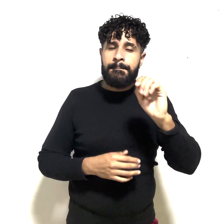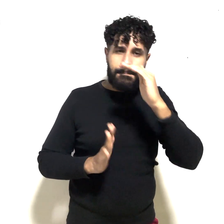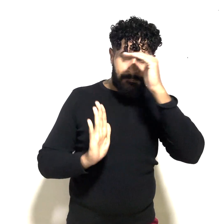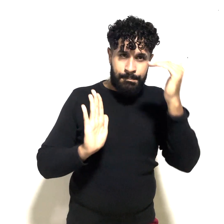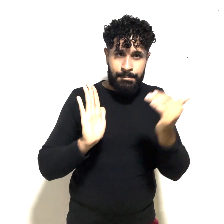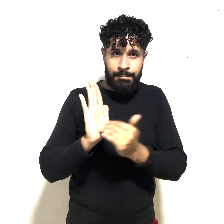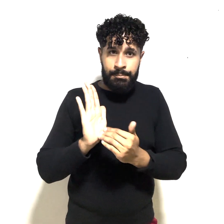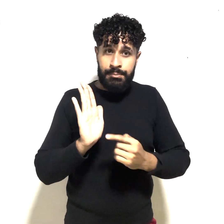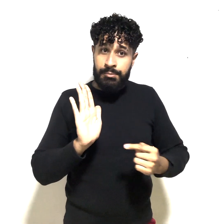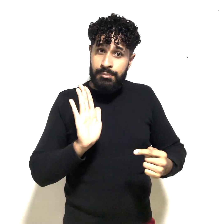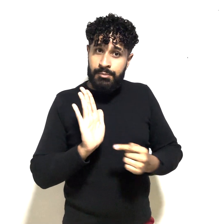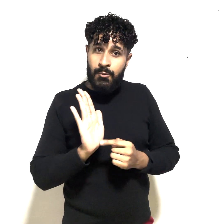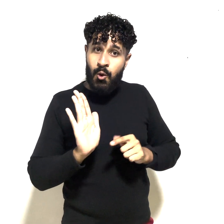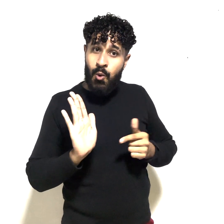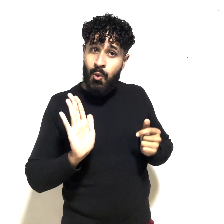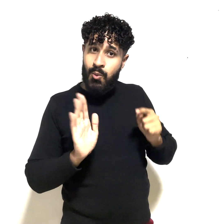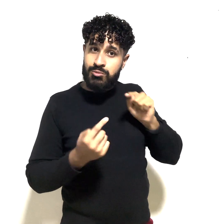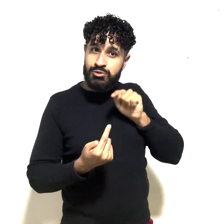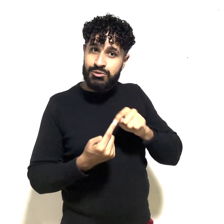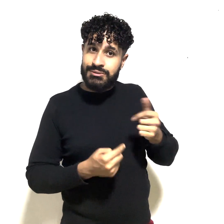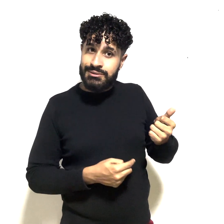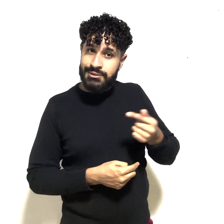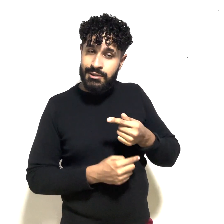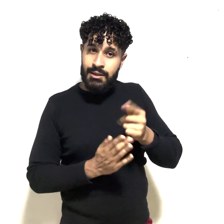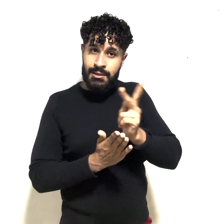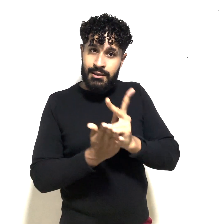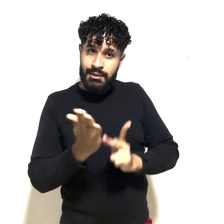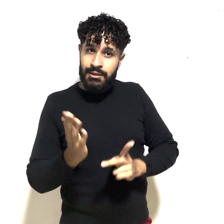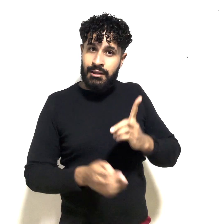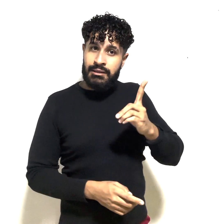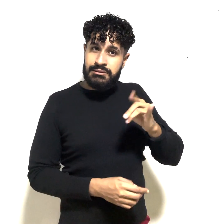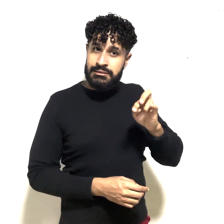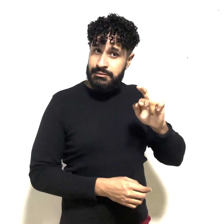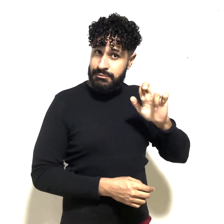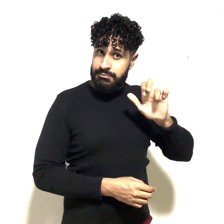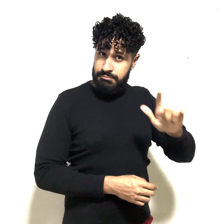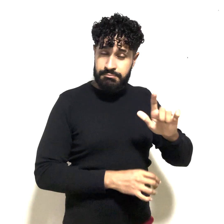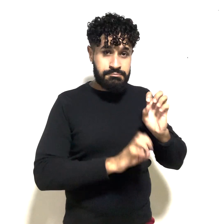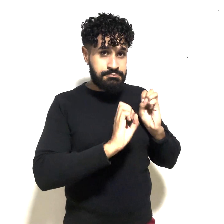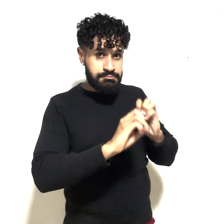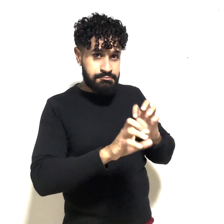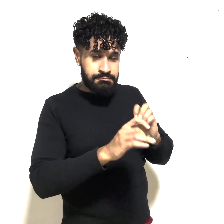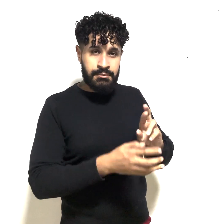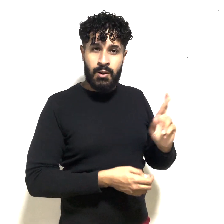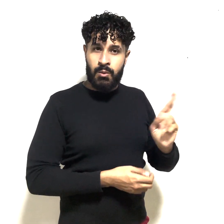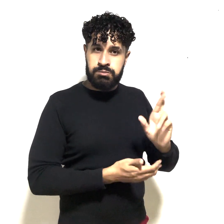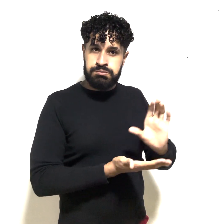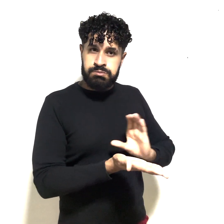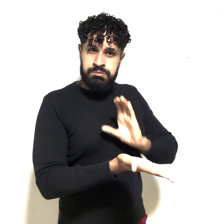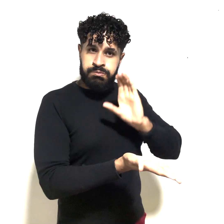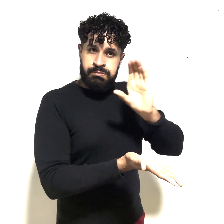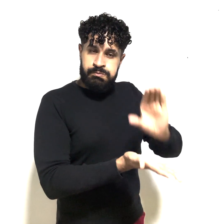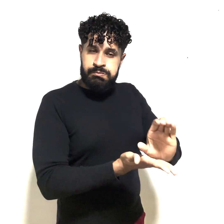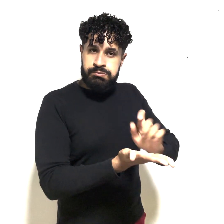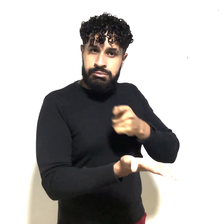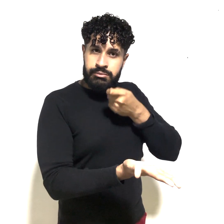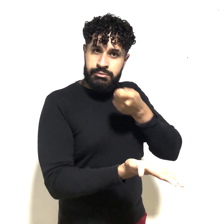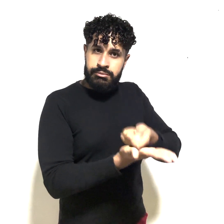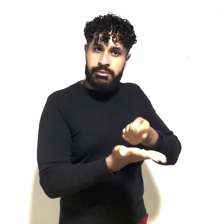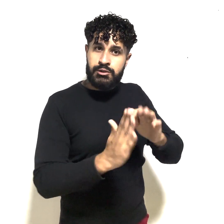Meta 17 do plano Distrital de educação os recursos dirigidos às escolas e